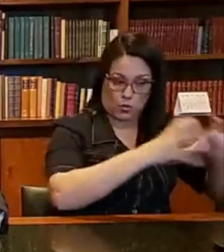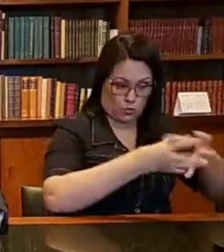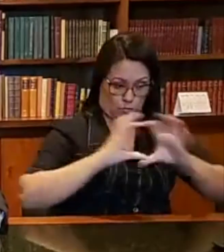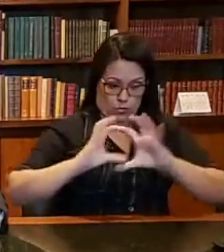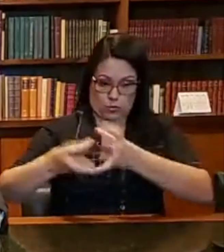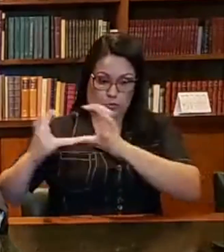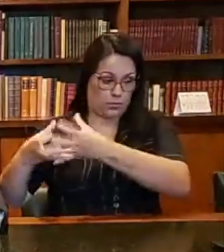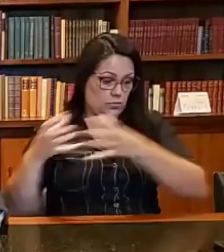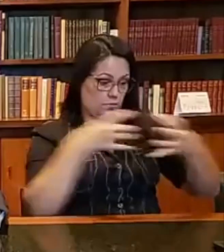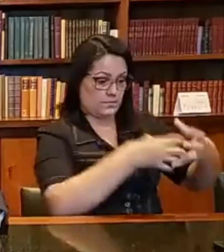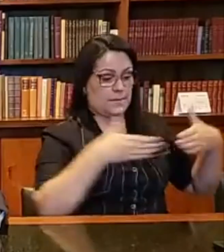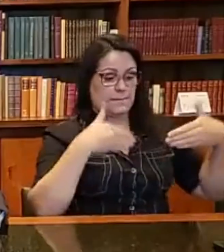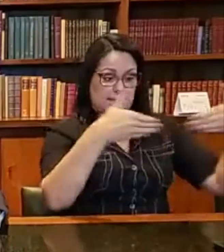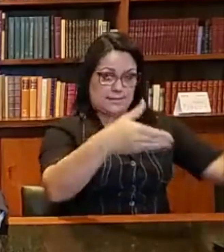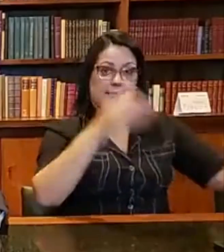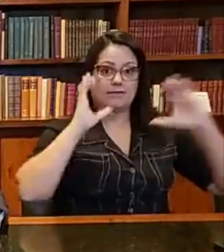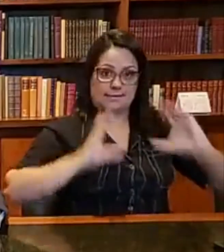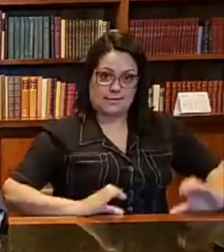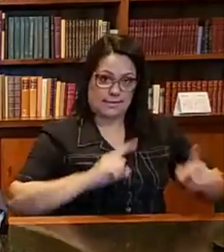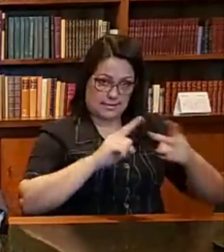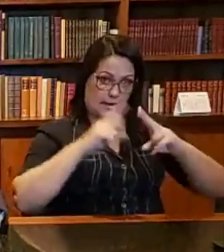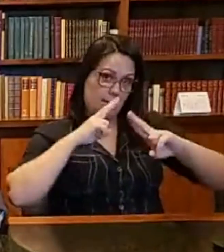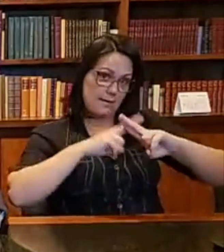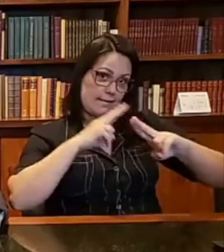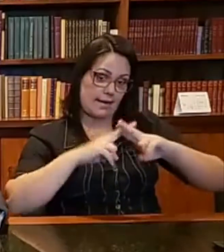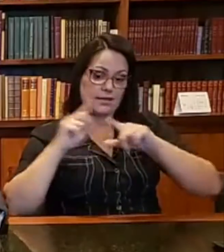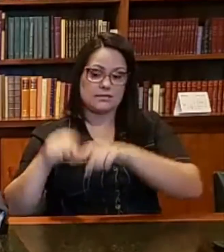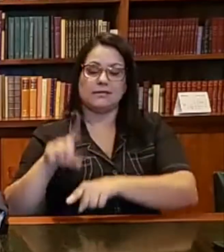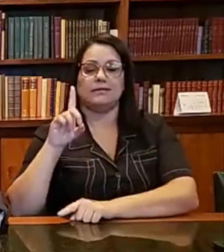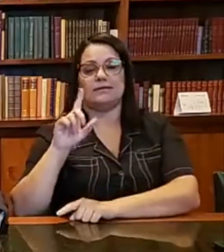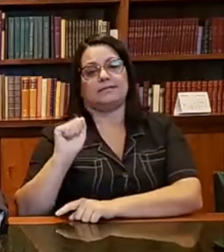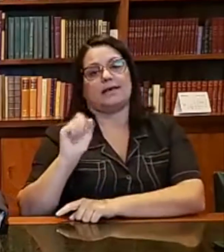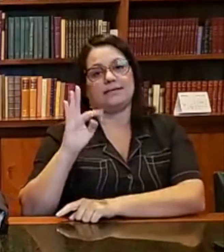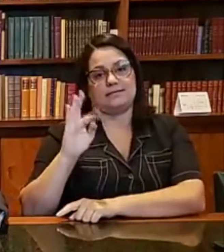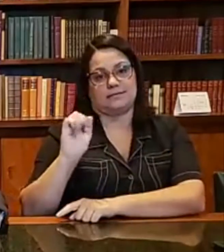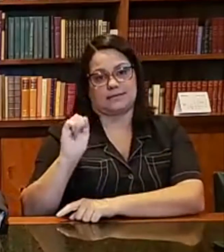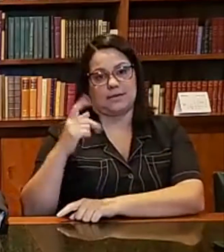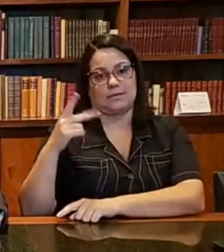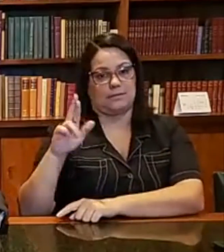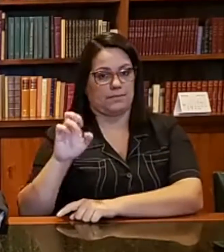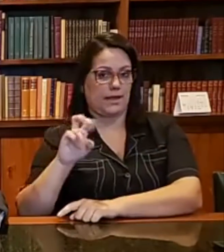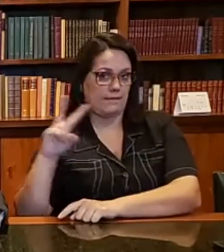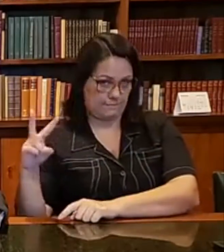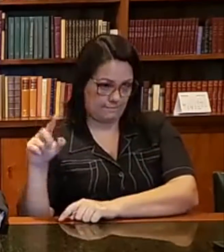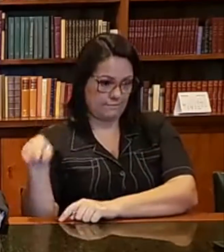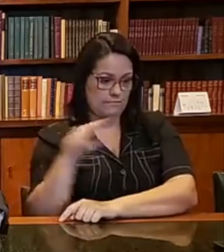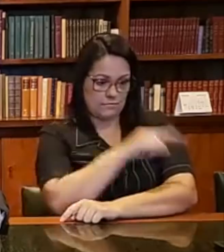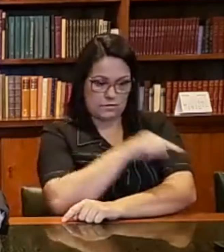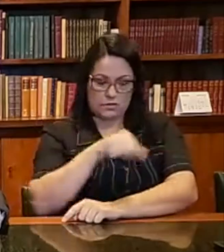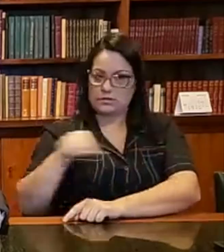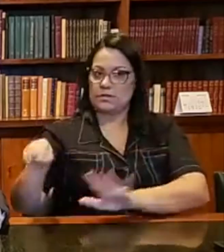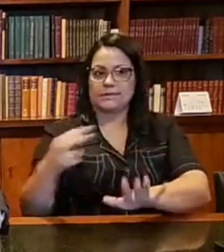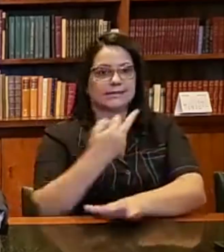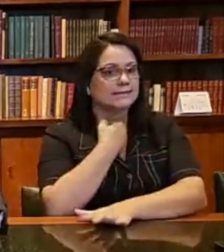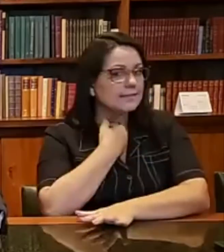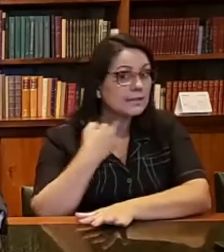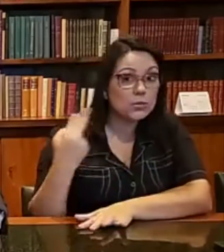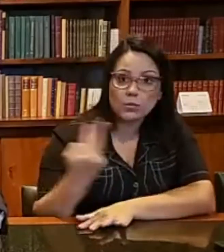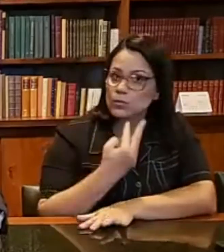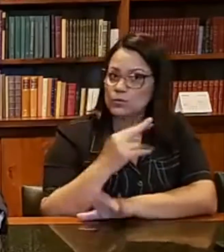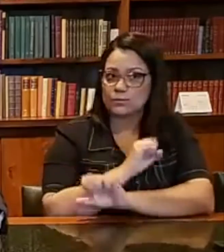a Caixa e a Dataprev, cada um com seu papel. Não há a menor